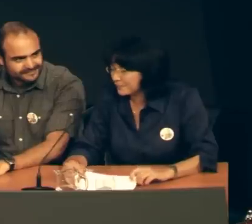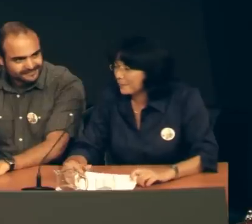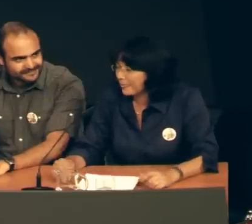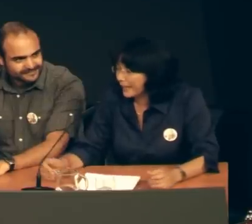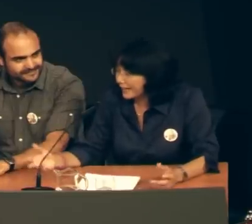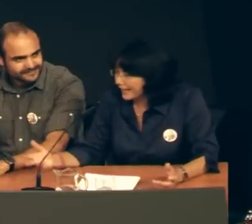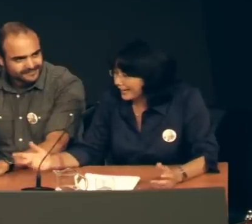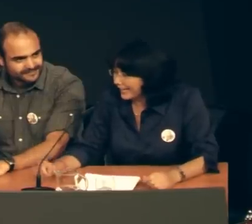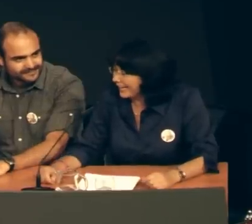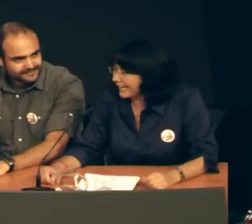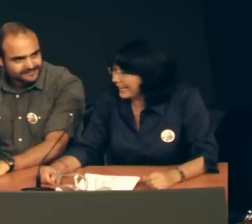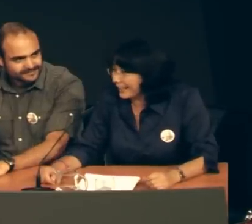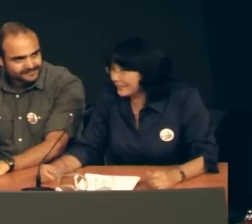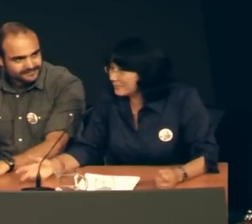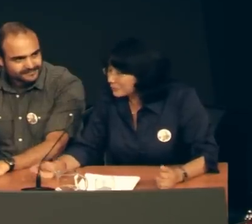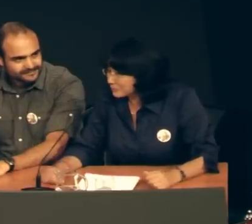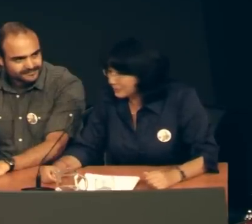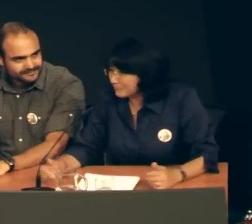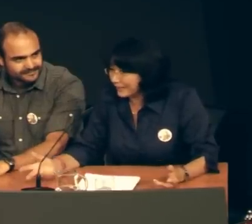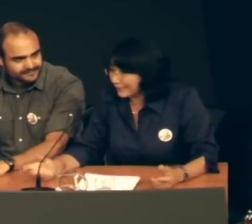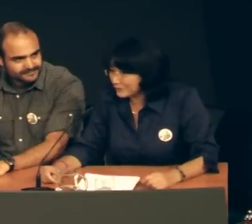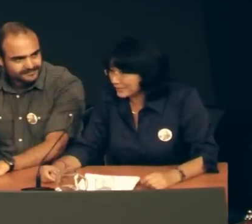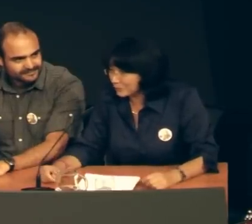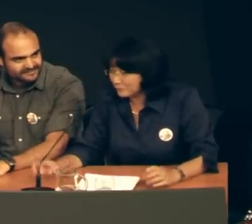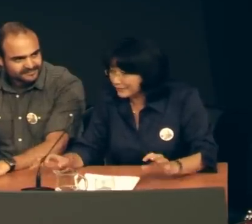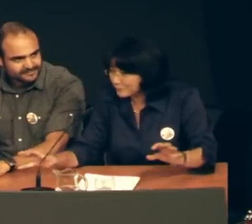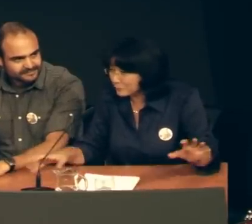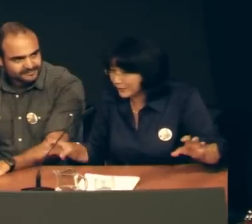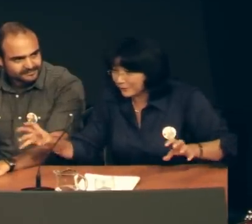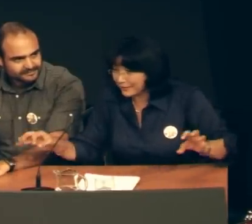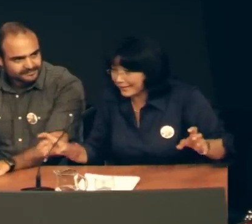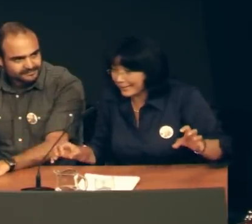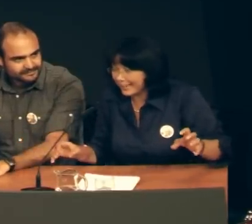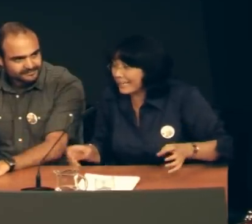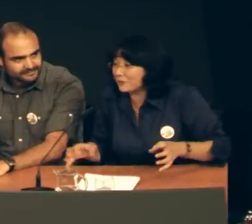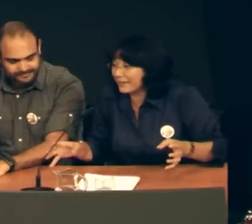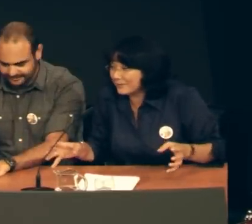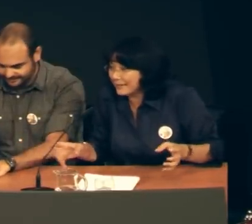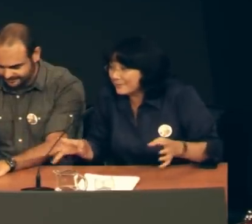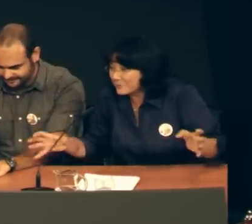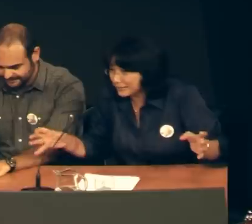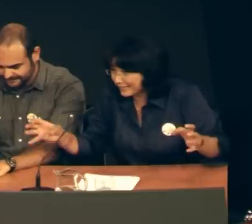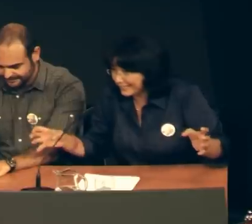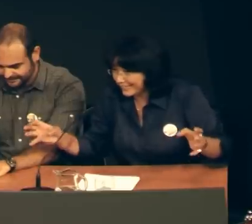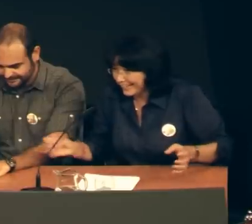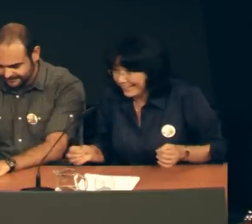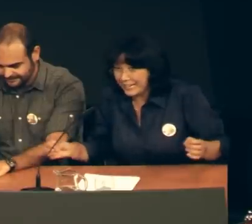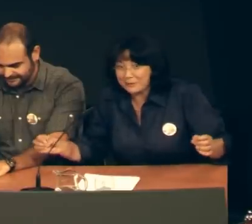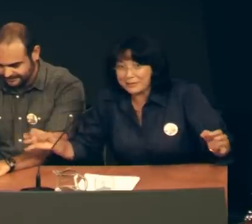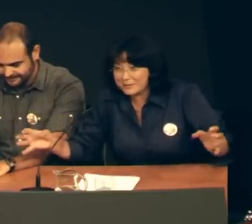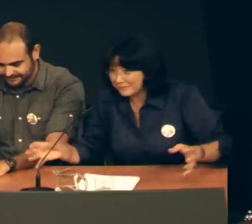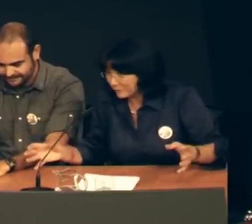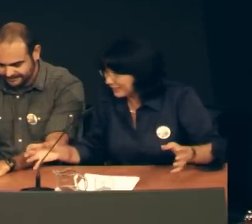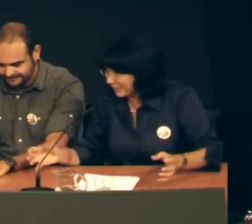mujeres. Y decidimos pues embarcarnos en esto. Miramos por ahí a ver qué es lo que veíamos